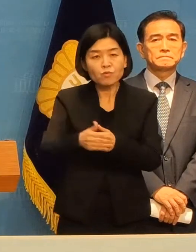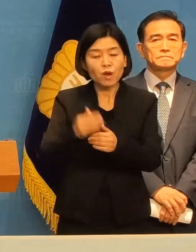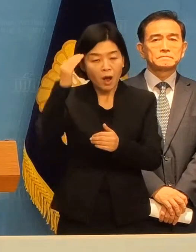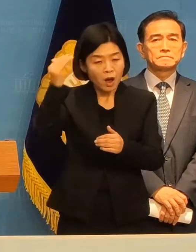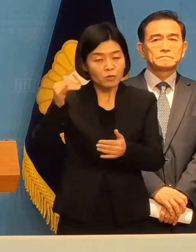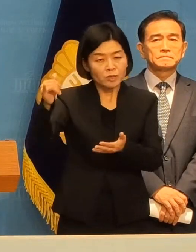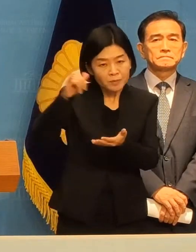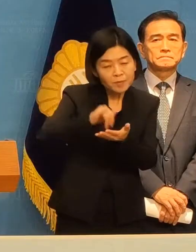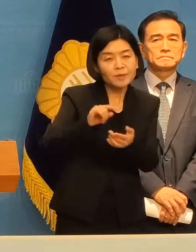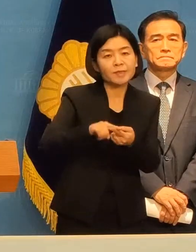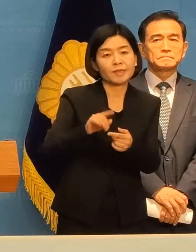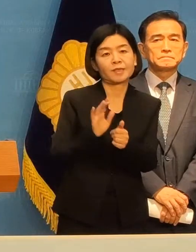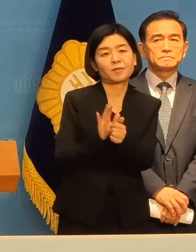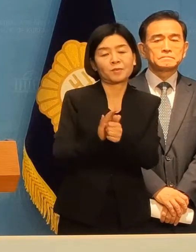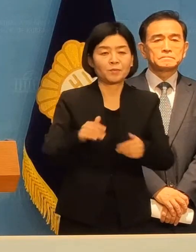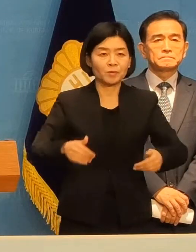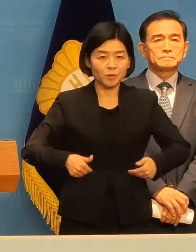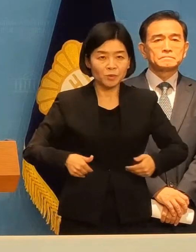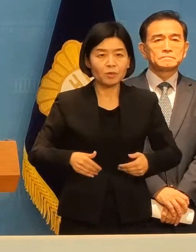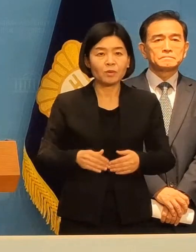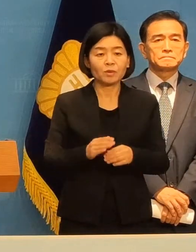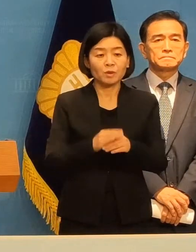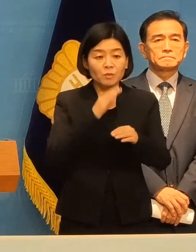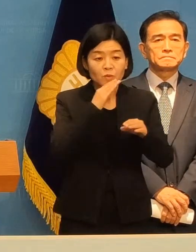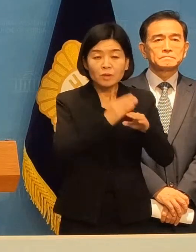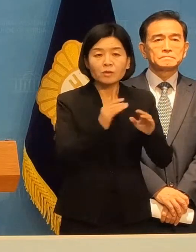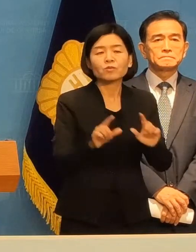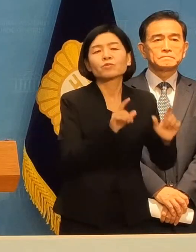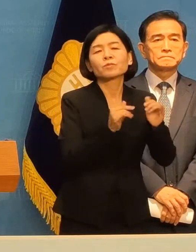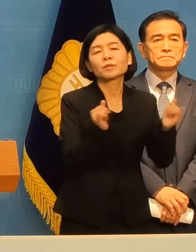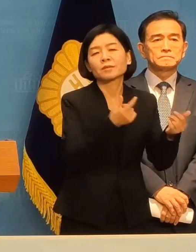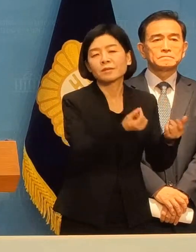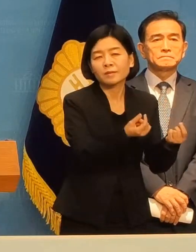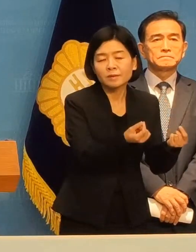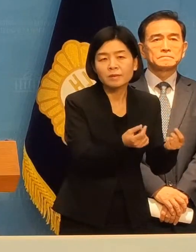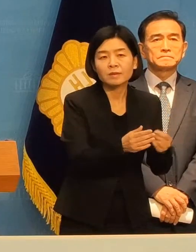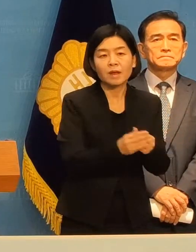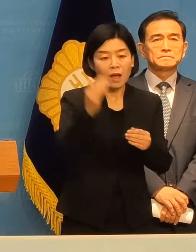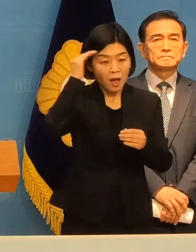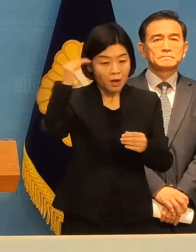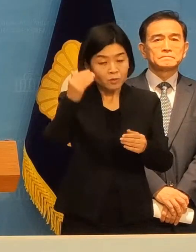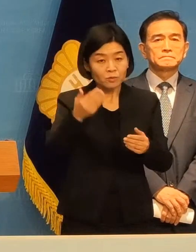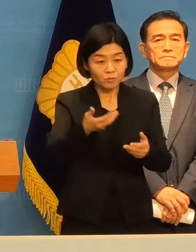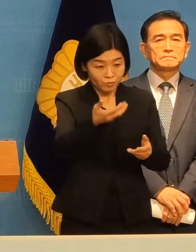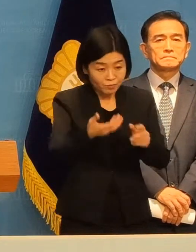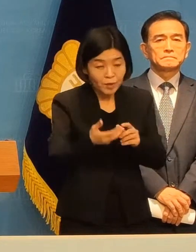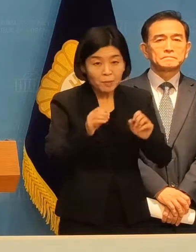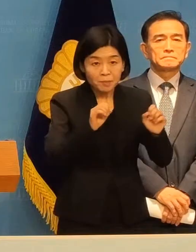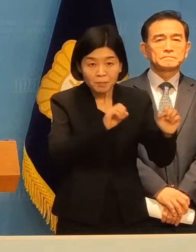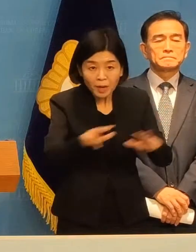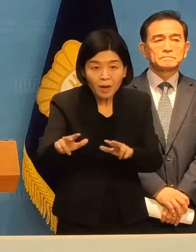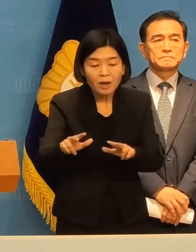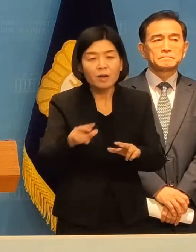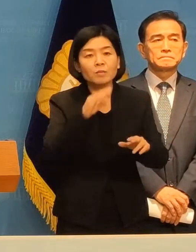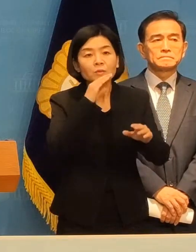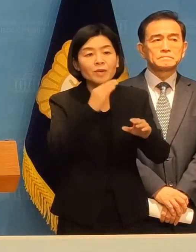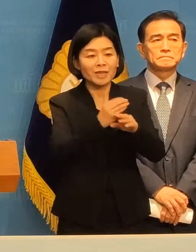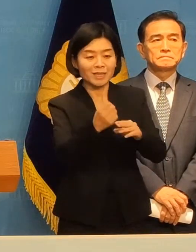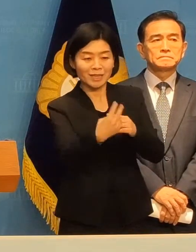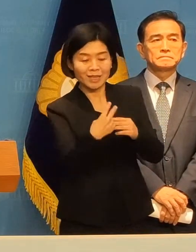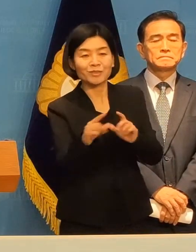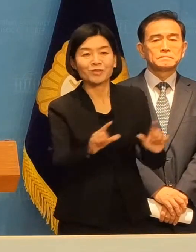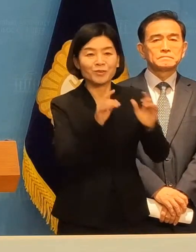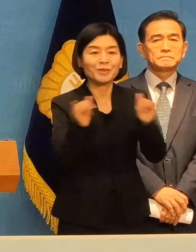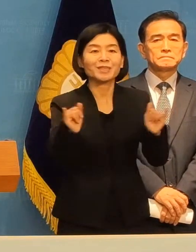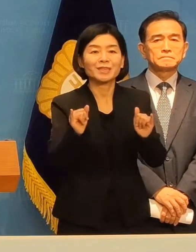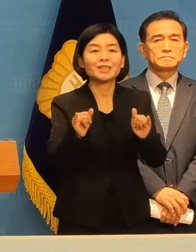이들도 북한 주민으로서 대한민국 헌법 제3조에 따라 대한민국에 입국하는 순간부터 북한 이탈주민 시행령을 적용받게